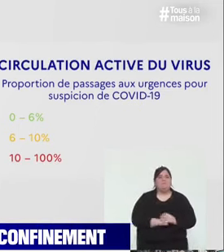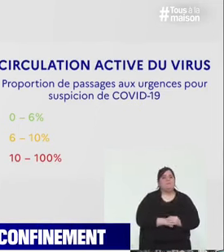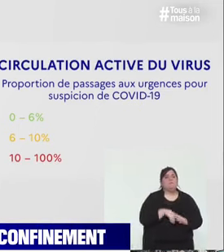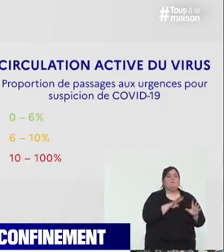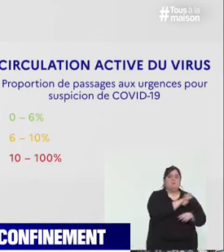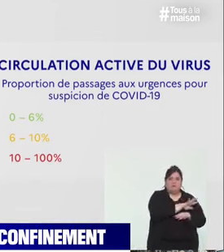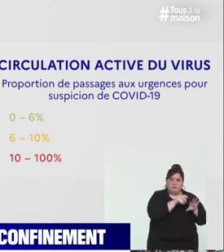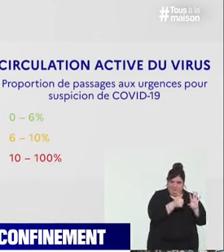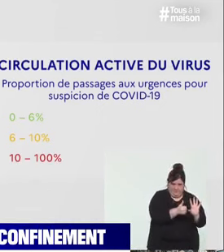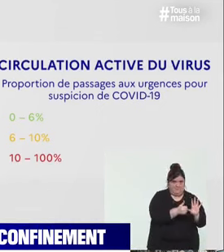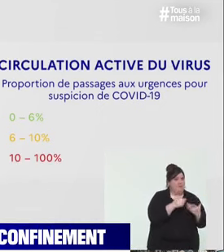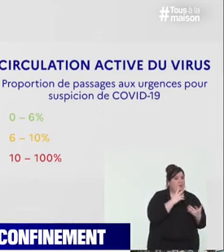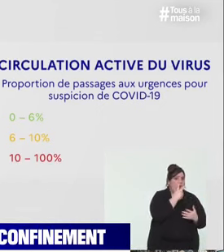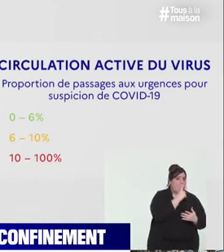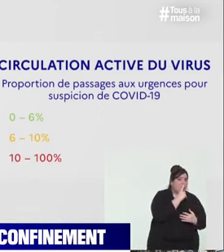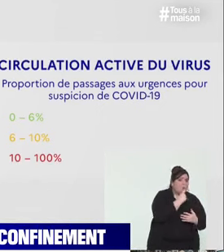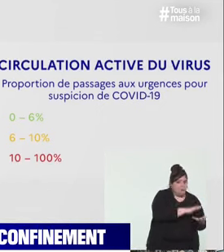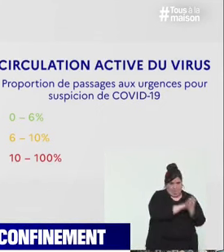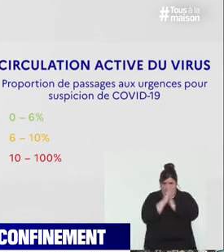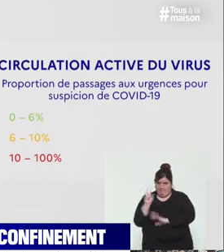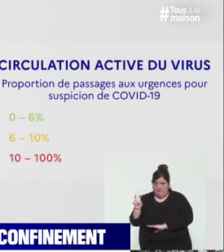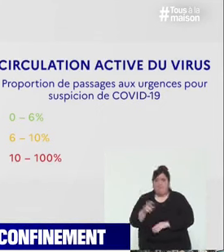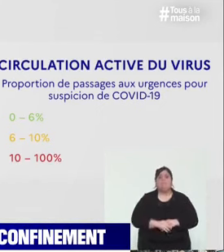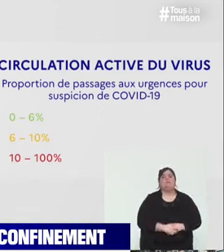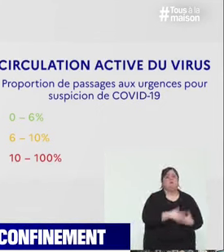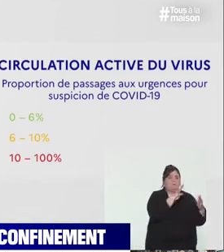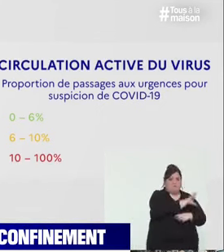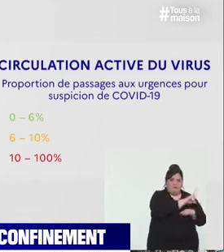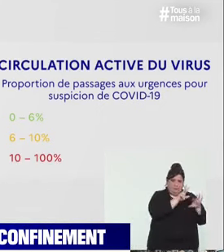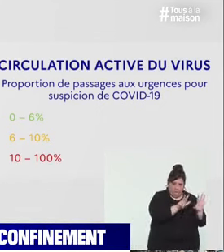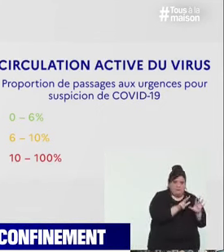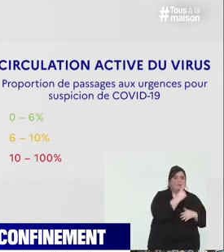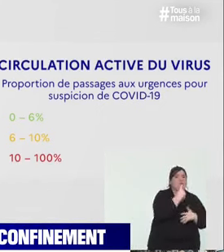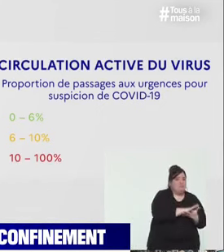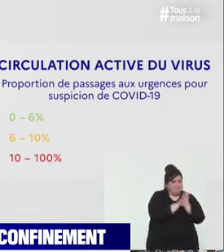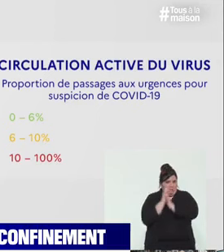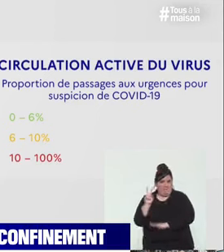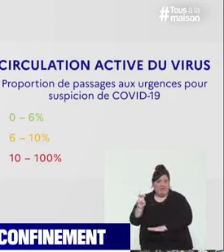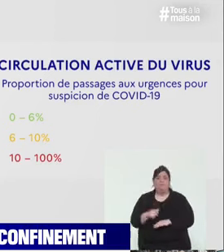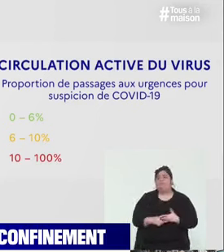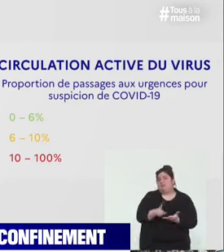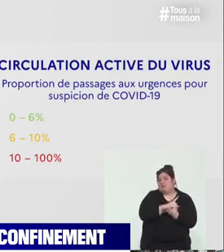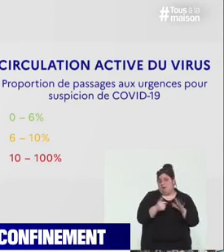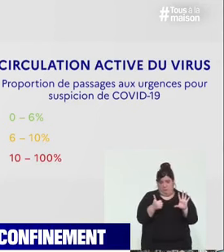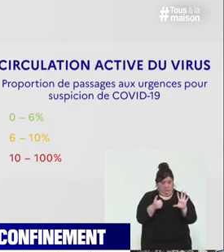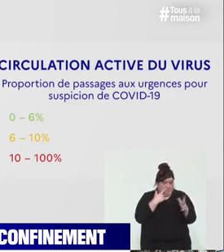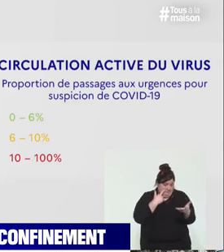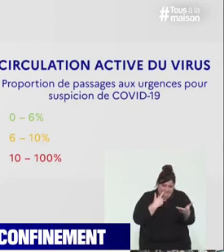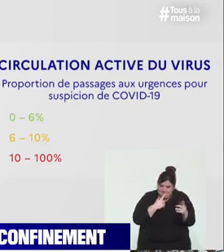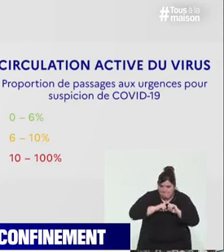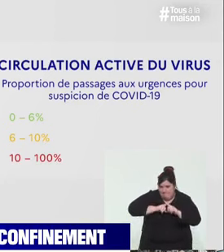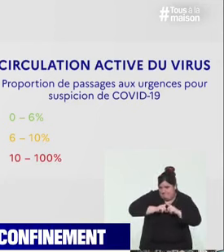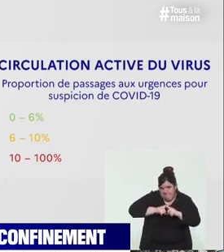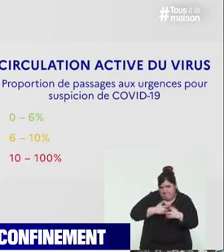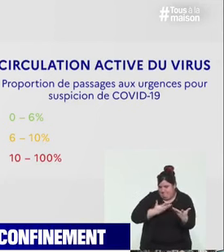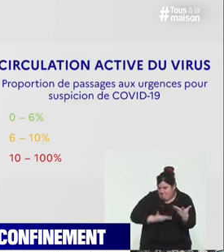la Nièvre, du rouge au vert. Pour l'Oise, c'est une discussion là aussi avec les acteurs de terrain. On